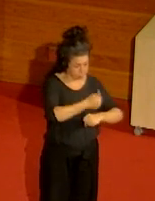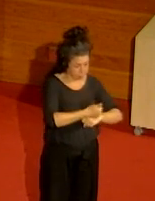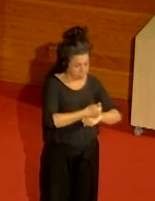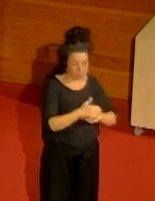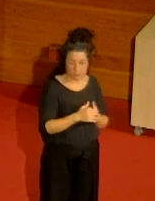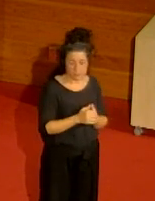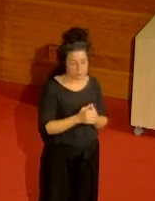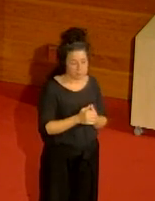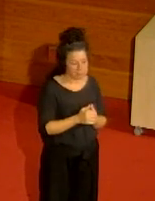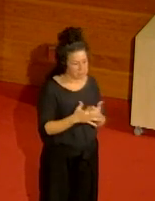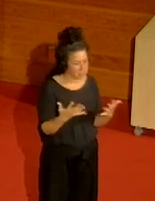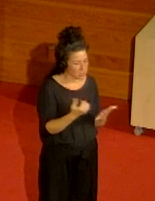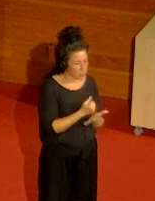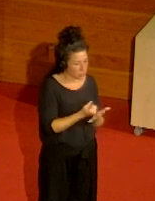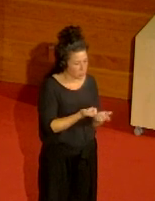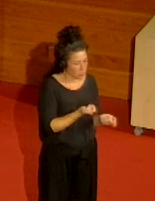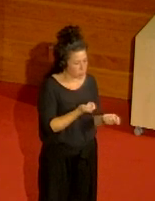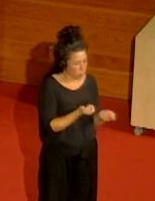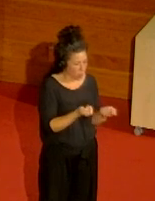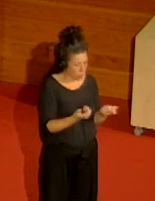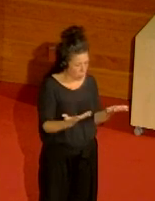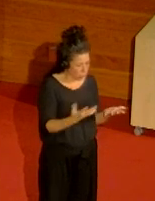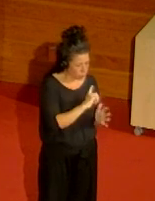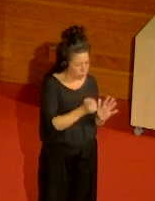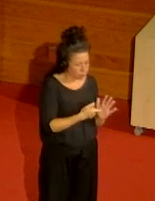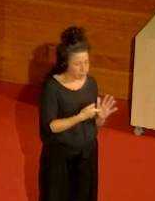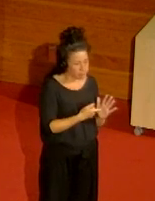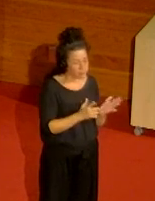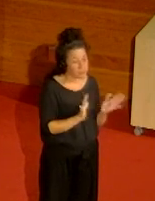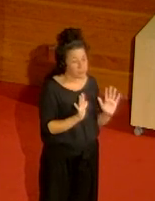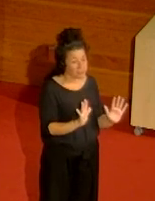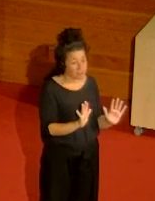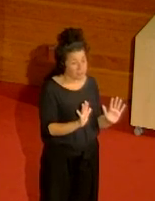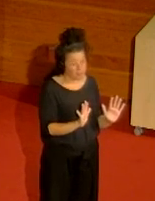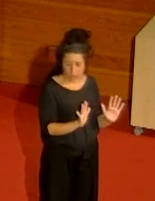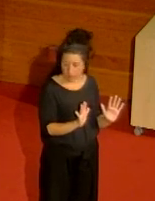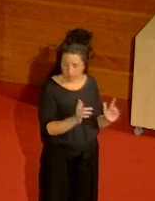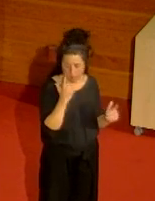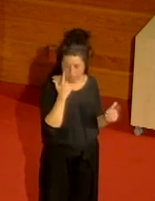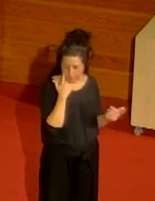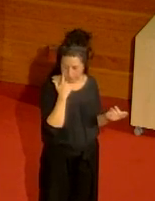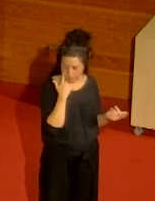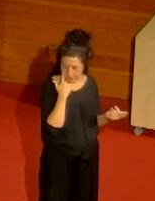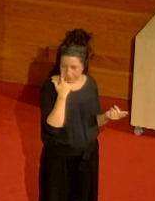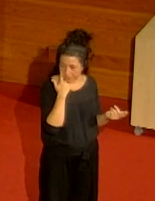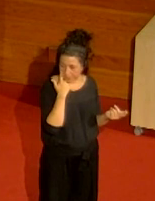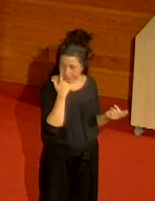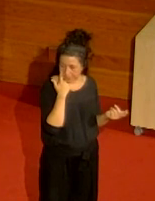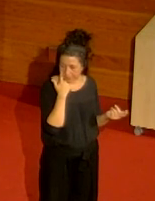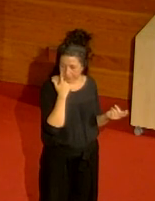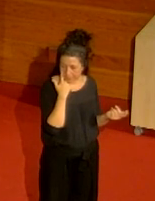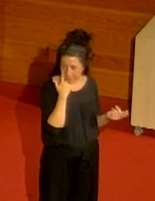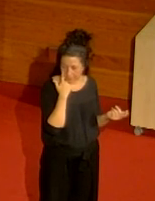y todas las estructuras de poder entonces lo que ocurre es que Ah bueno por aquí